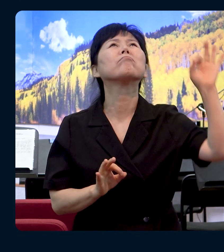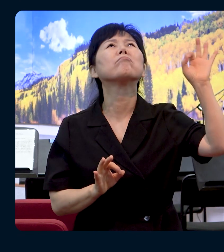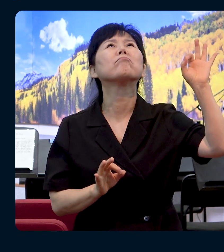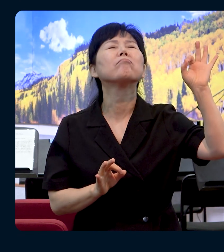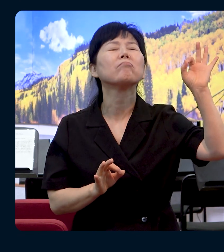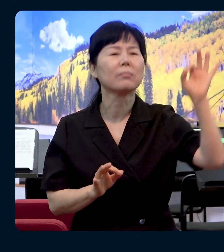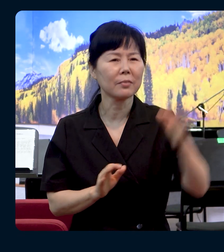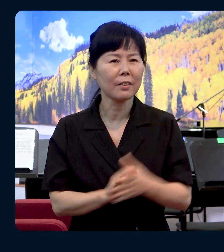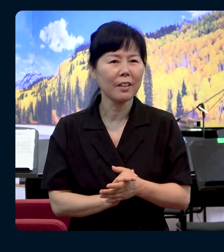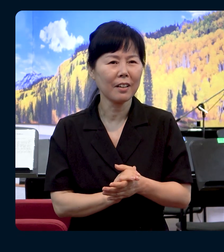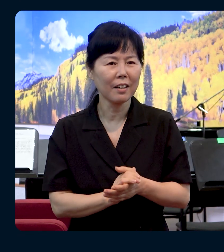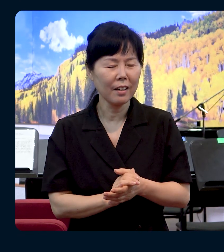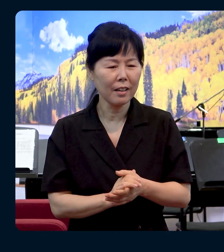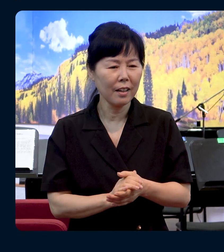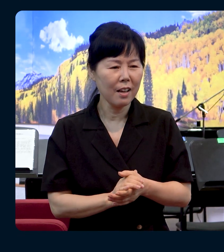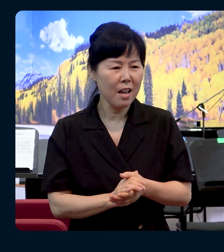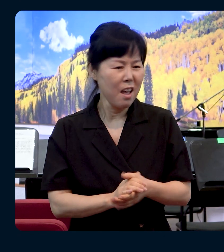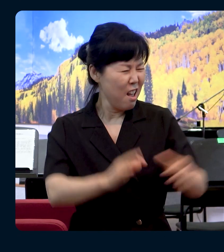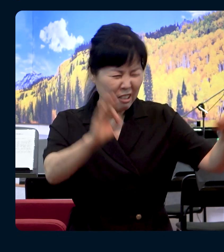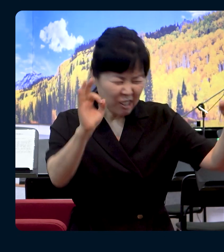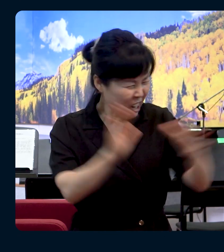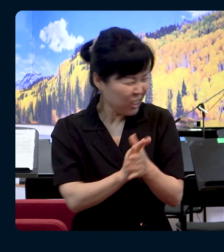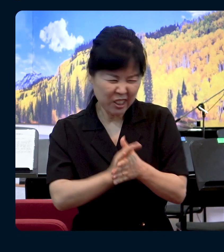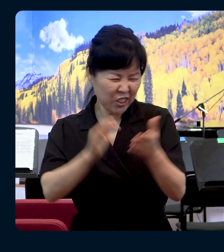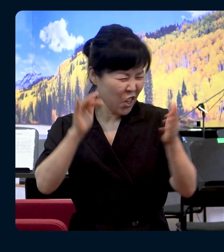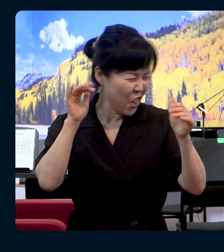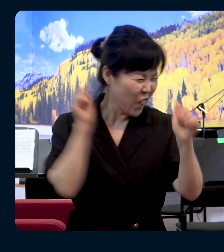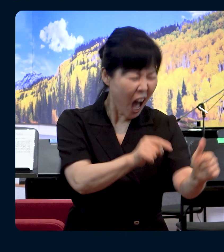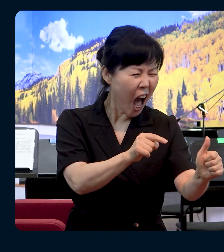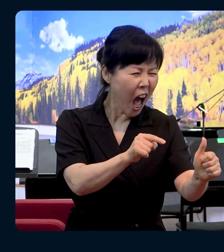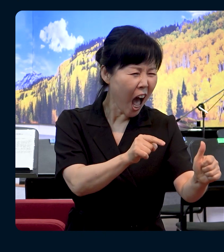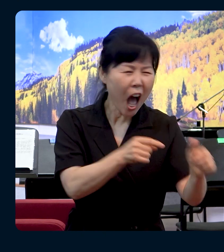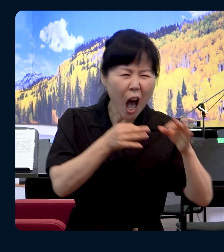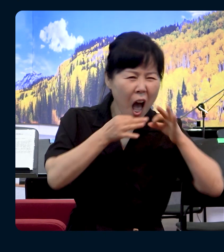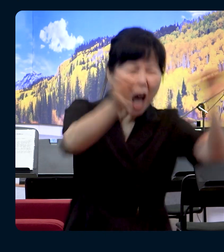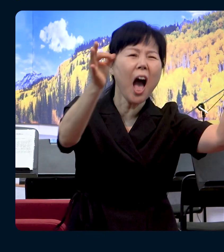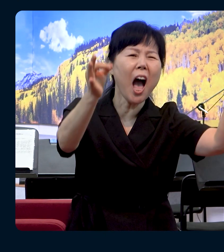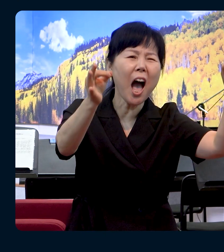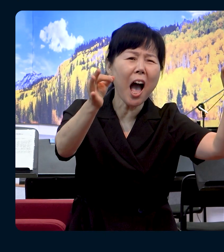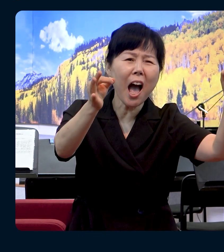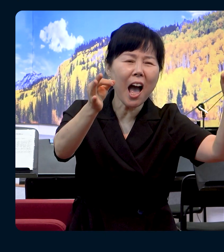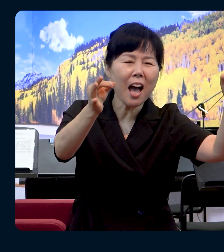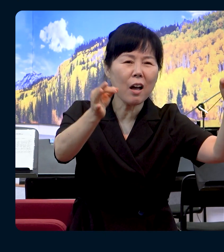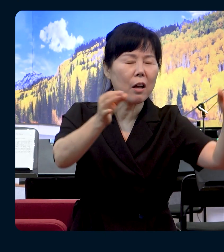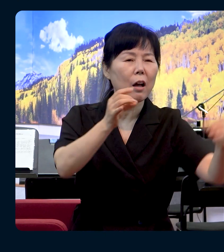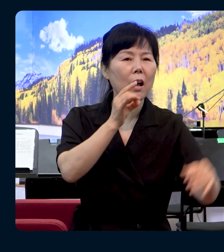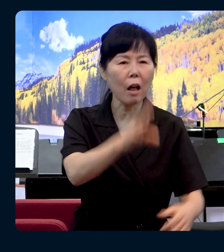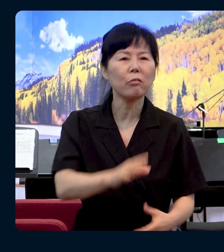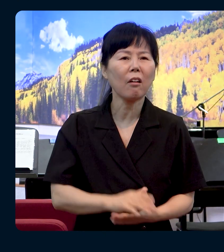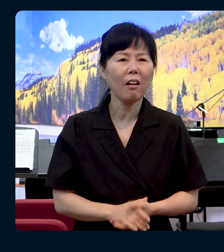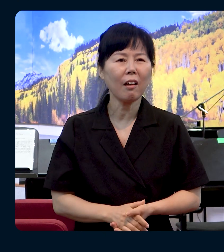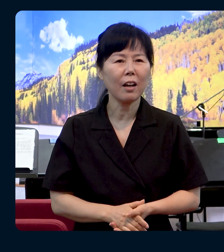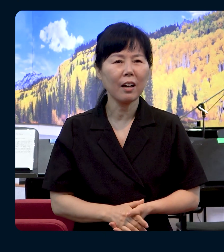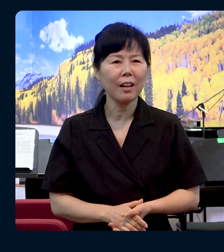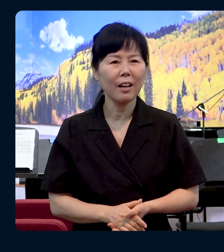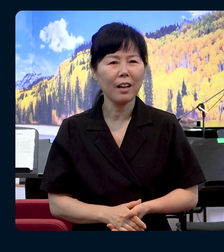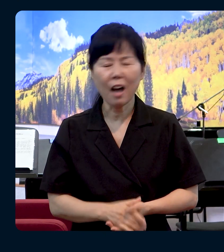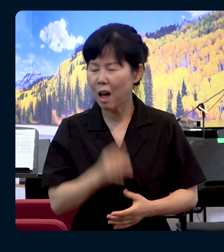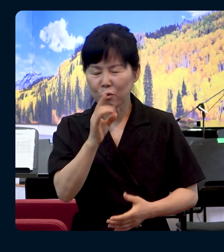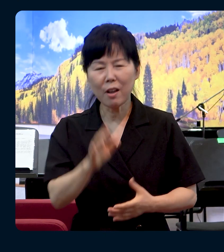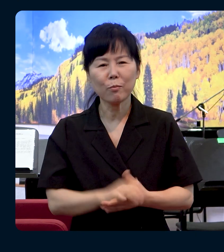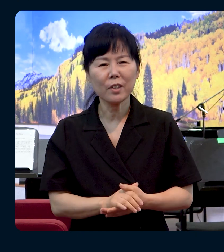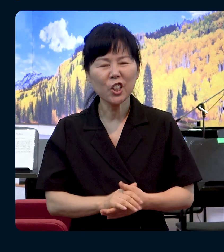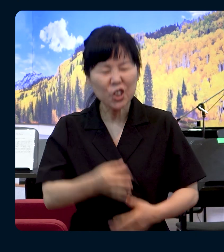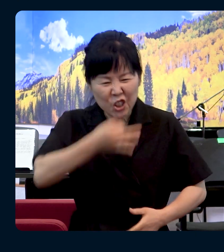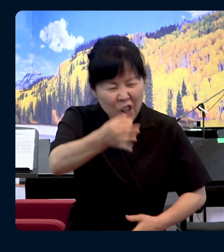두려움과 절망은 사라질지어다. 안 사라졌어요. 우리 입술 갖고 안 돼요. 뭐 된 소리 아니라 침을 아무리 튀어도 안